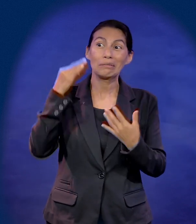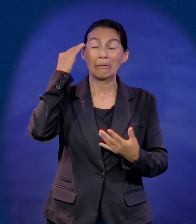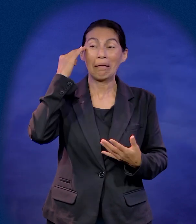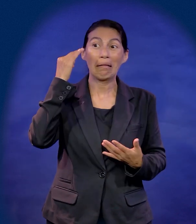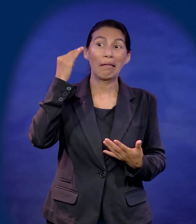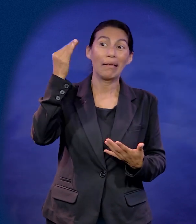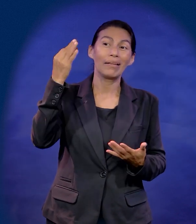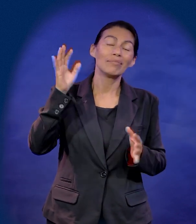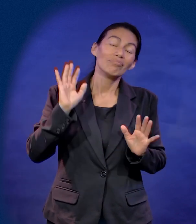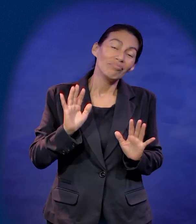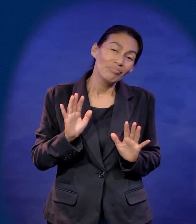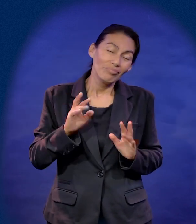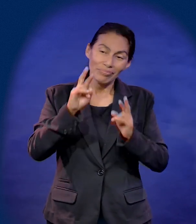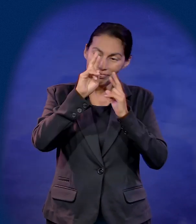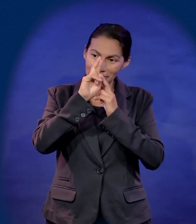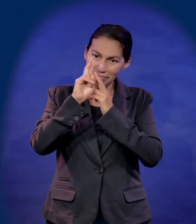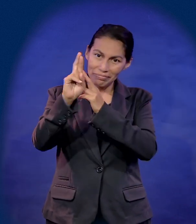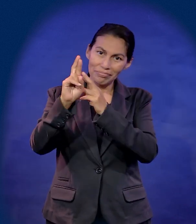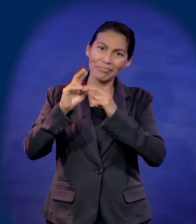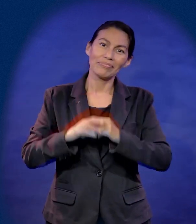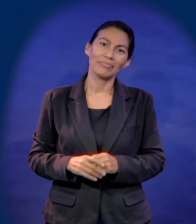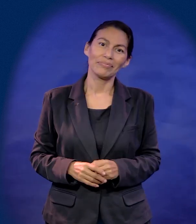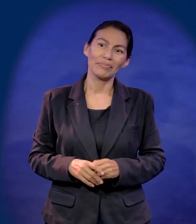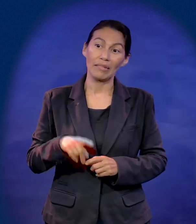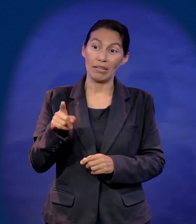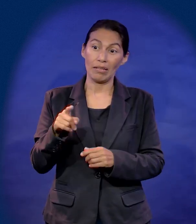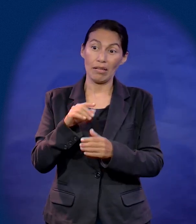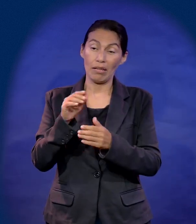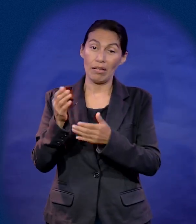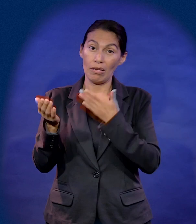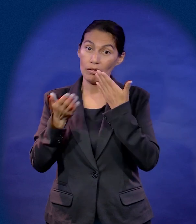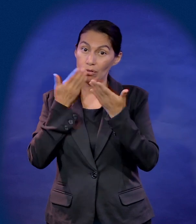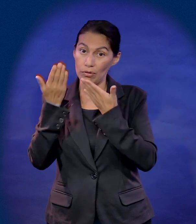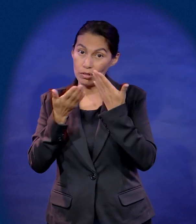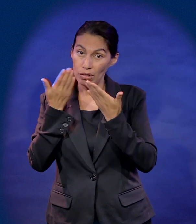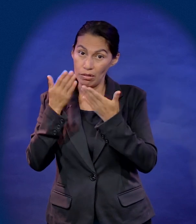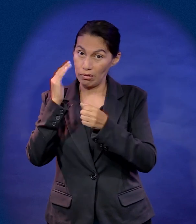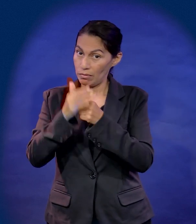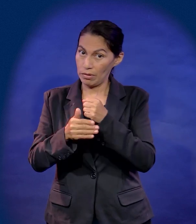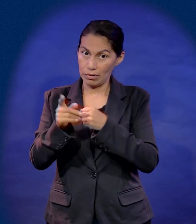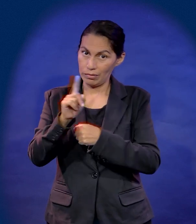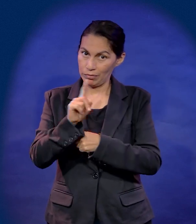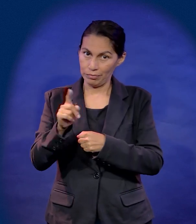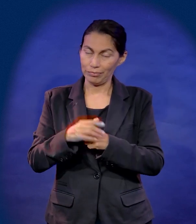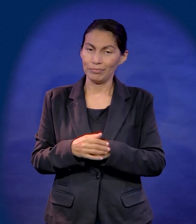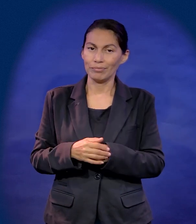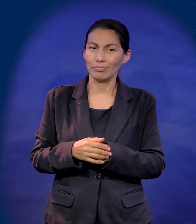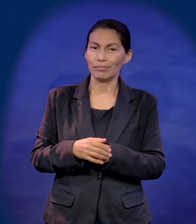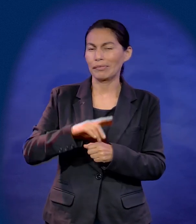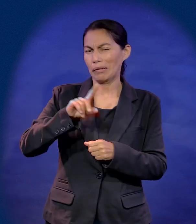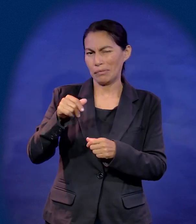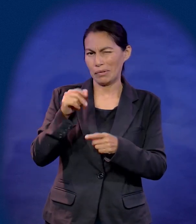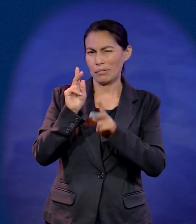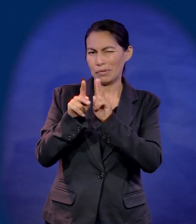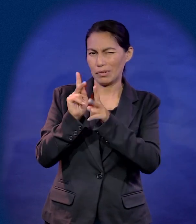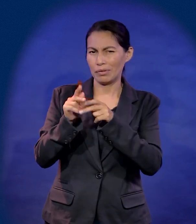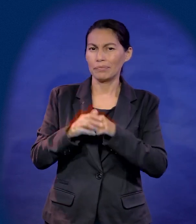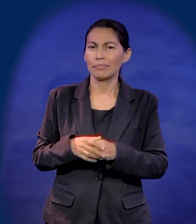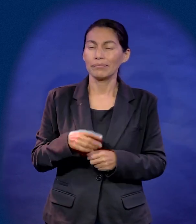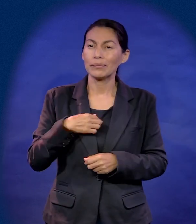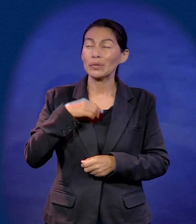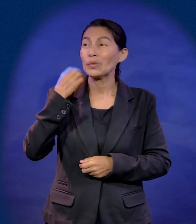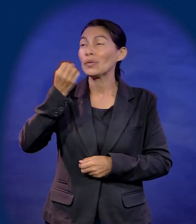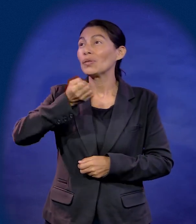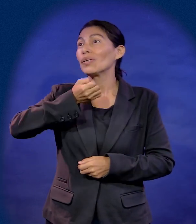yo ya quería casarme. Yo decía, Señor, para verano falta mucho. Pero bueno, hay que respetarla. Ella no había terminado de estudiar y yo había hecho